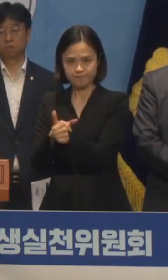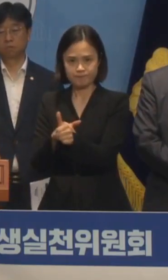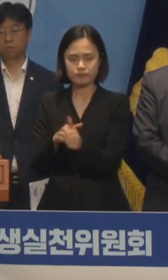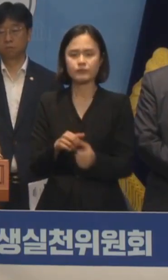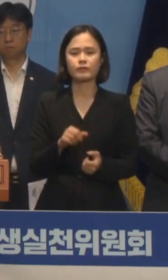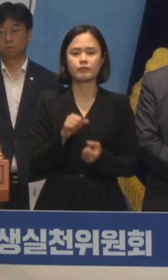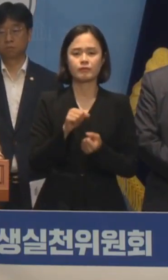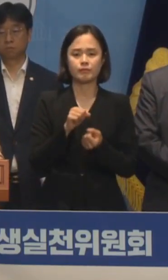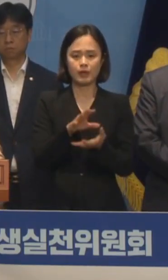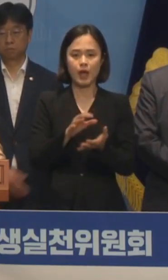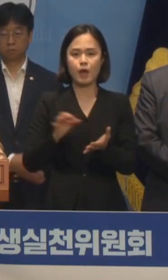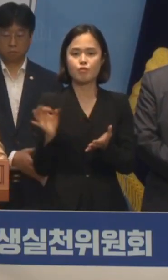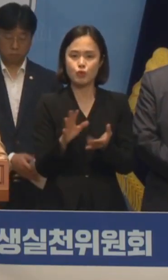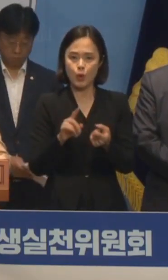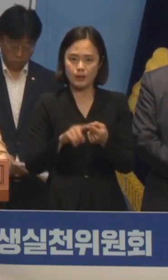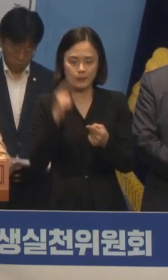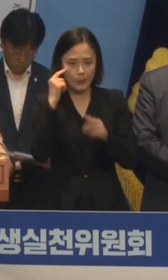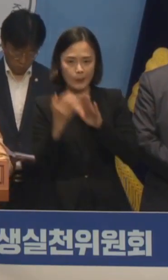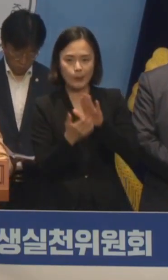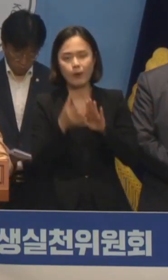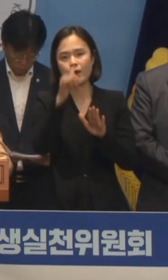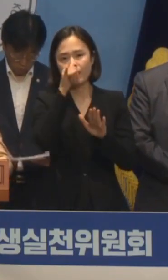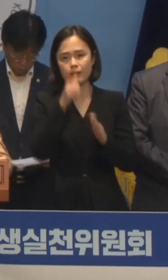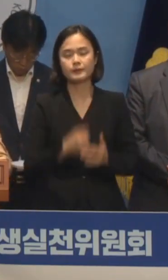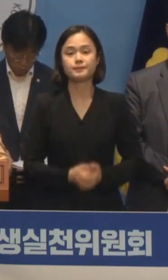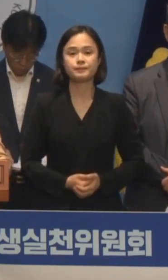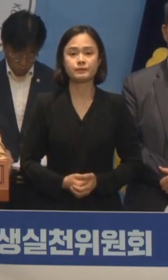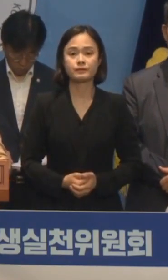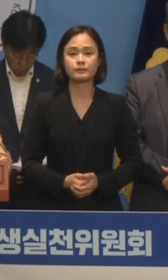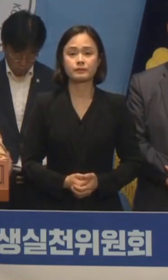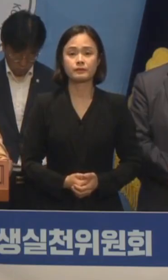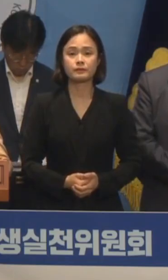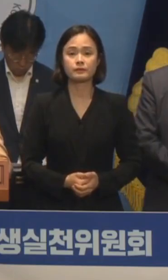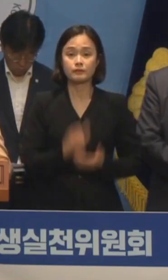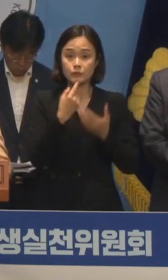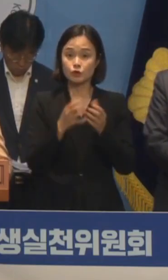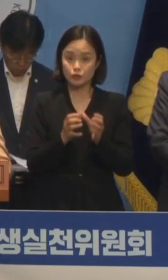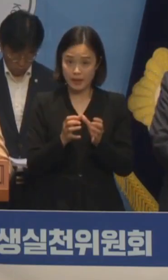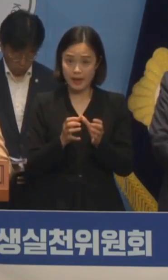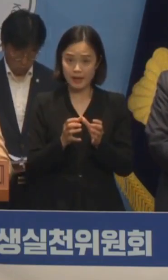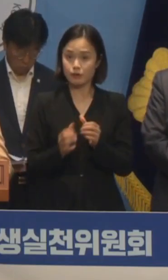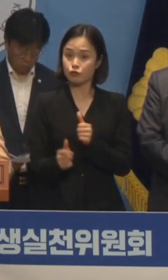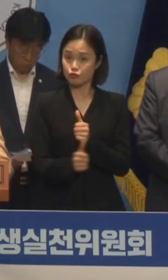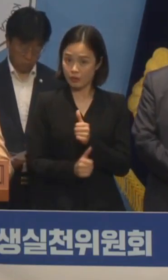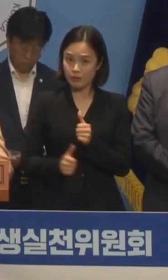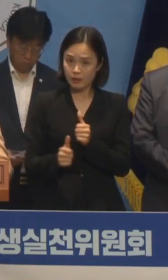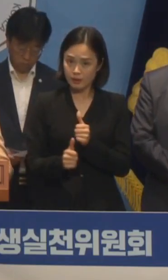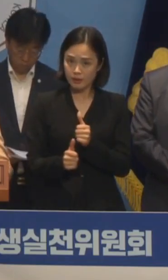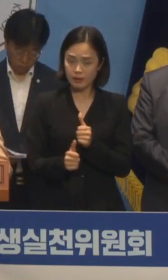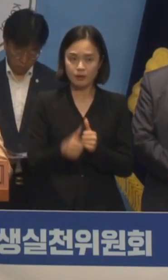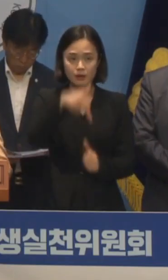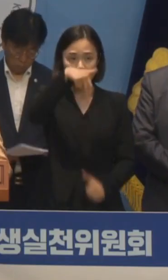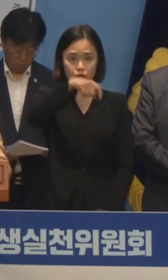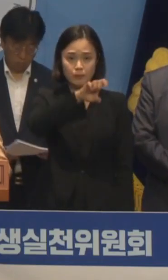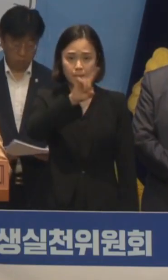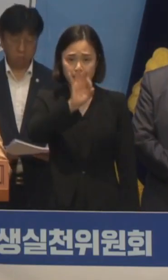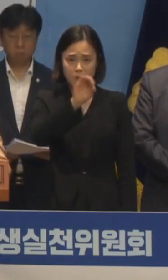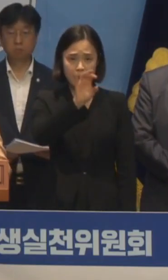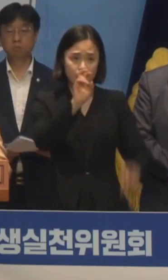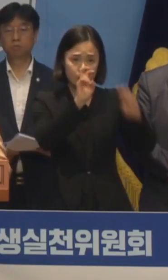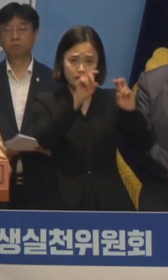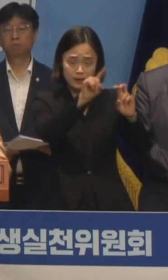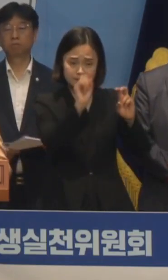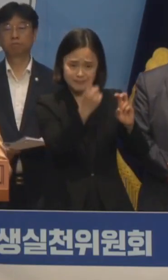산업통상자원 중소벤처기업위원회 권양력입니다. 더불어민주당 을지로위원회는 이러한 쿠팡의 시장 교란 행위를